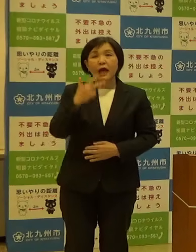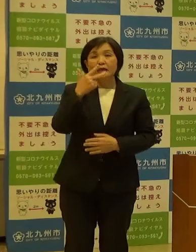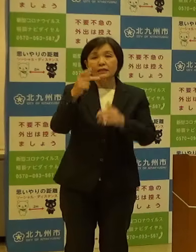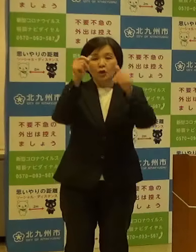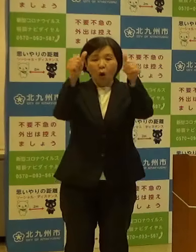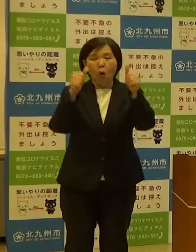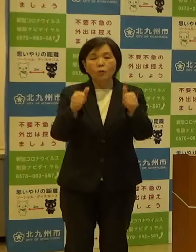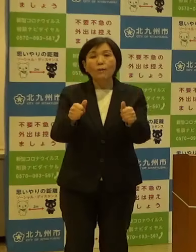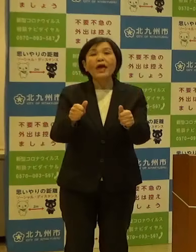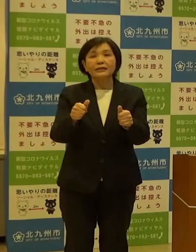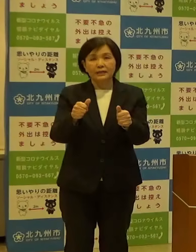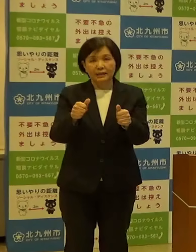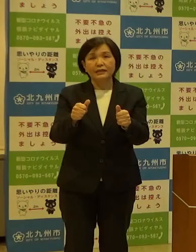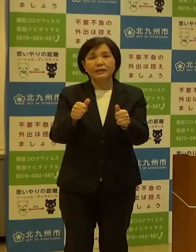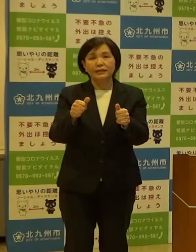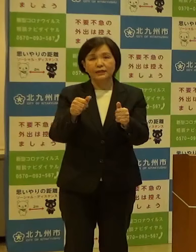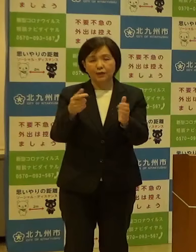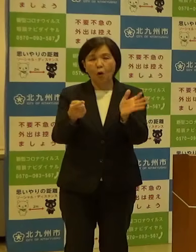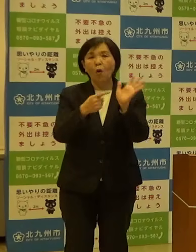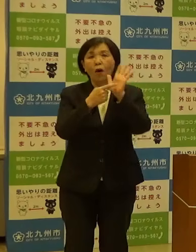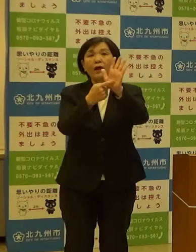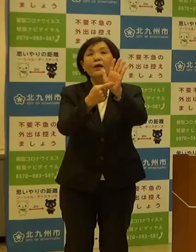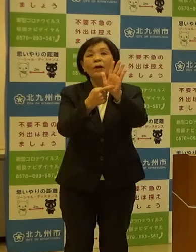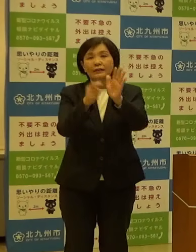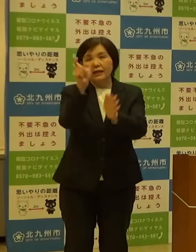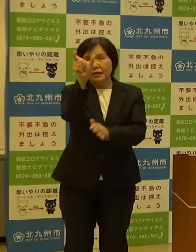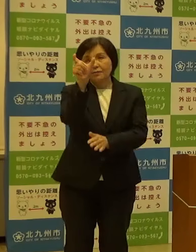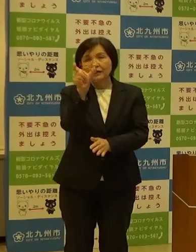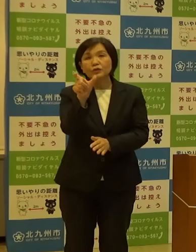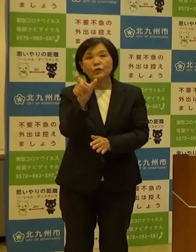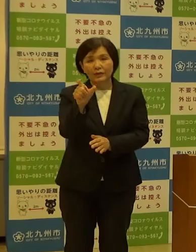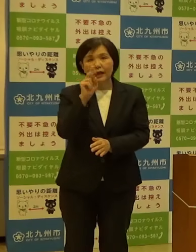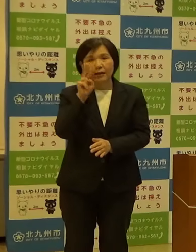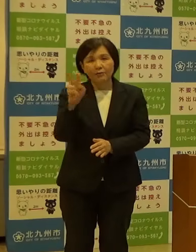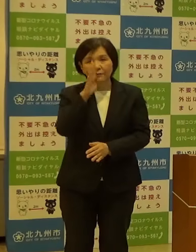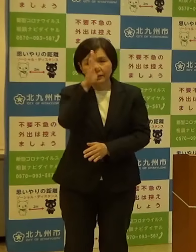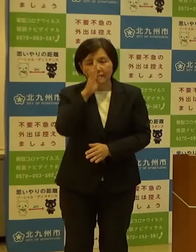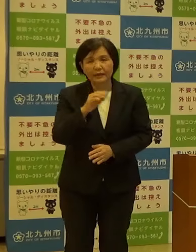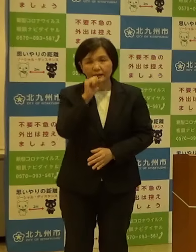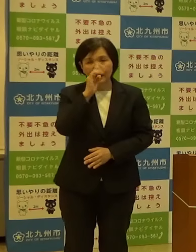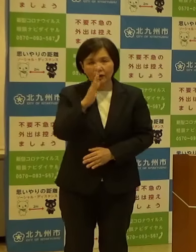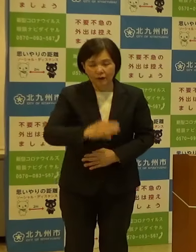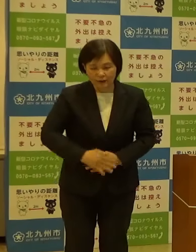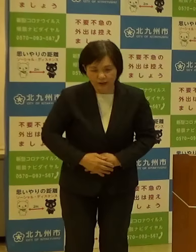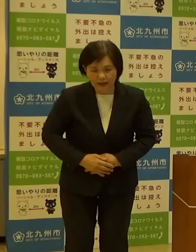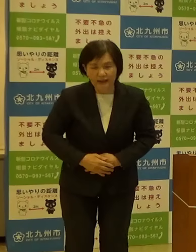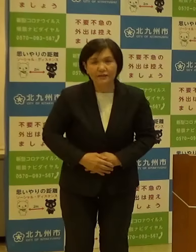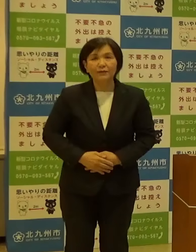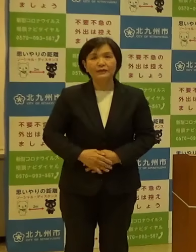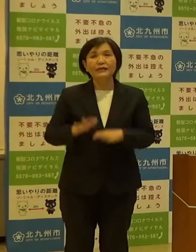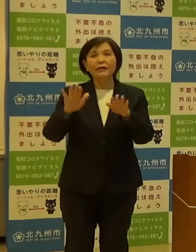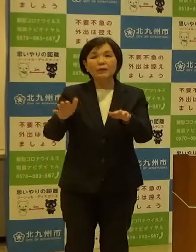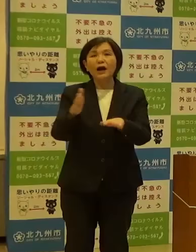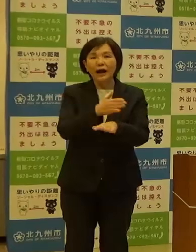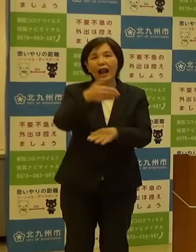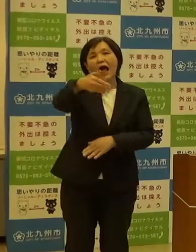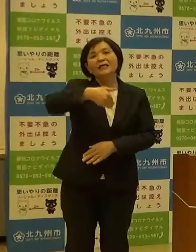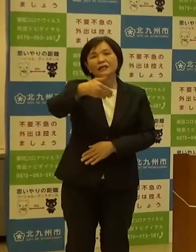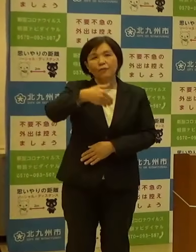ップページにもそうしたことを記載させていただいておりますが、どうぞよろしくお願いしたいと思います。それではご質問を受けたまります